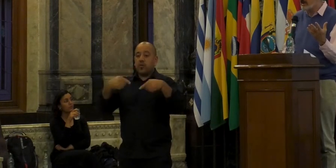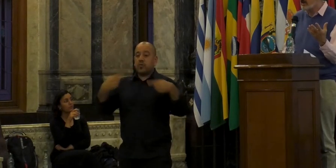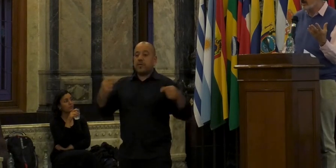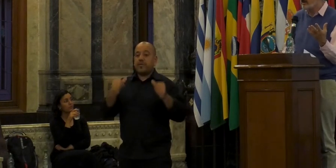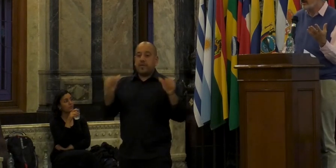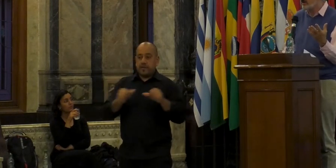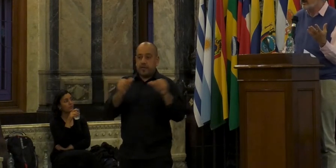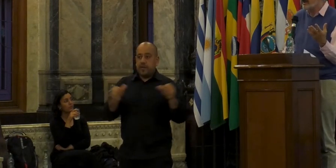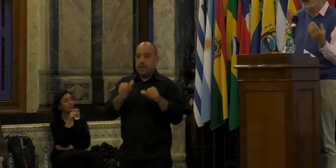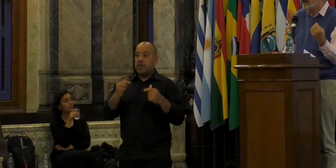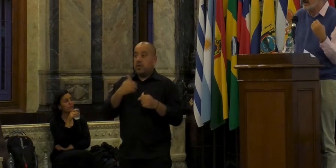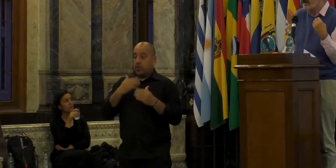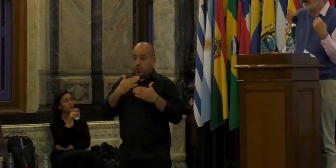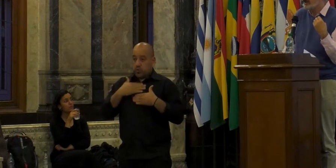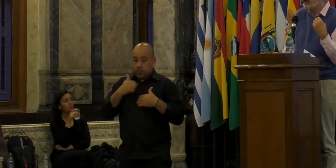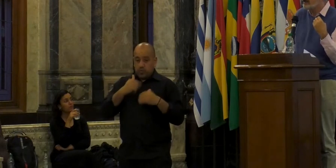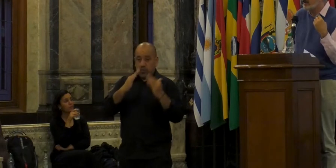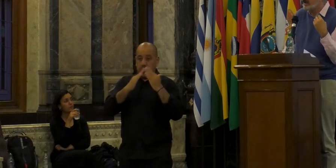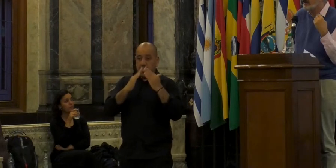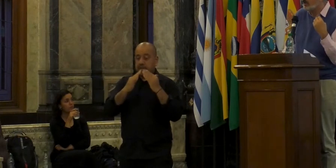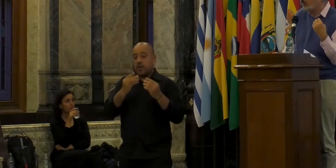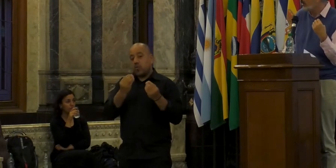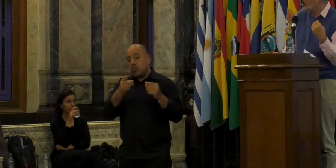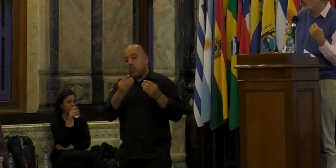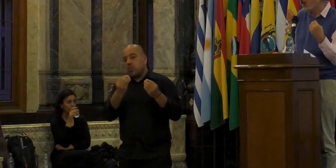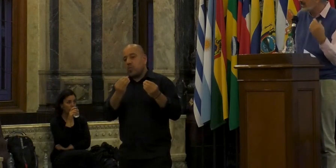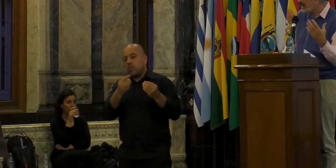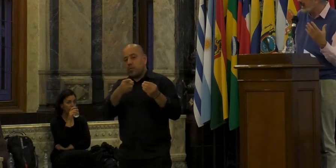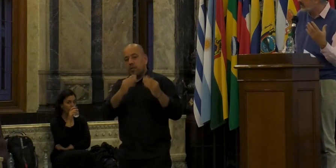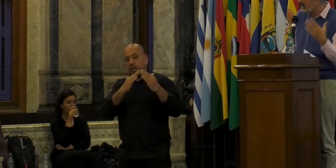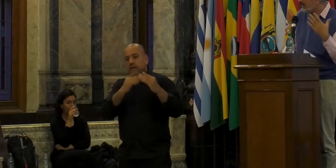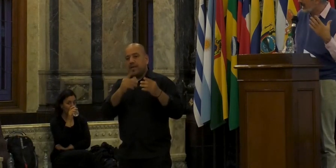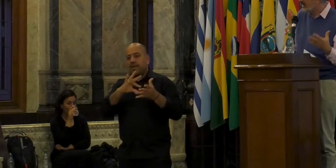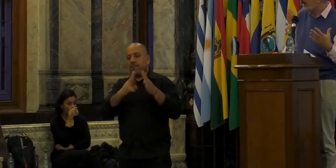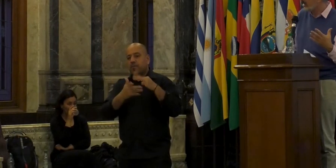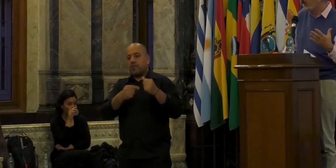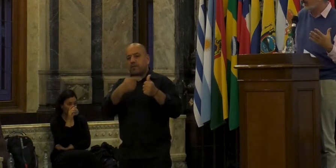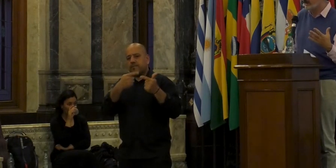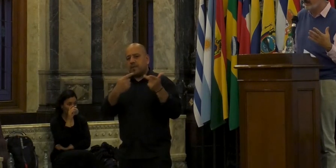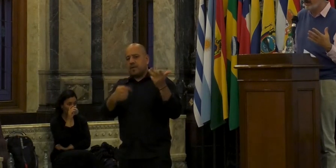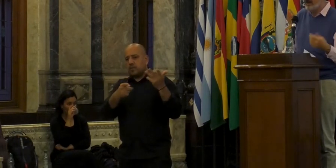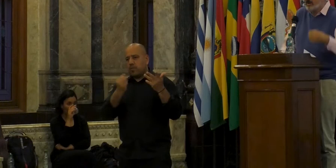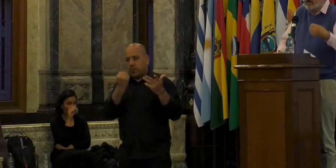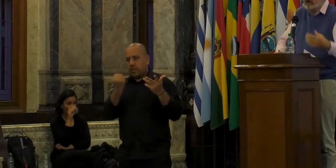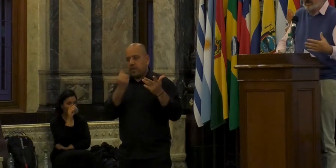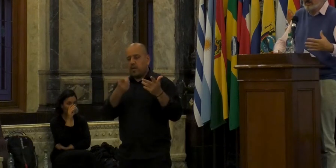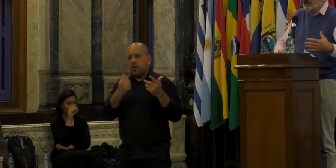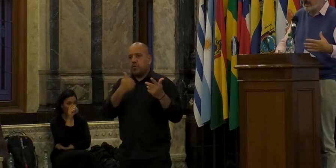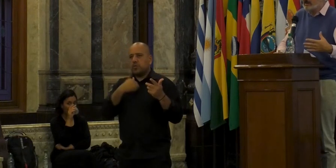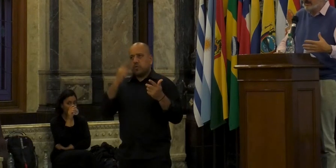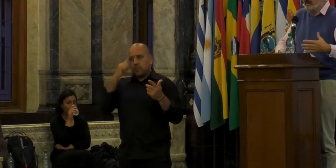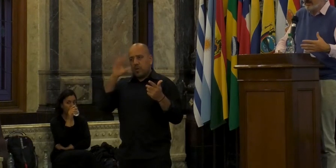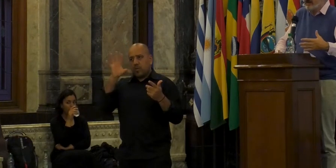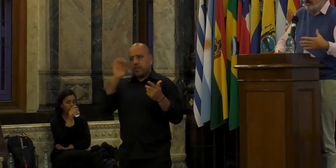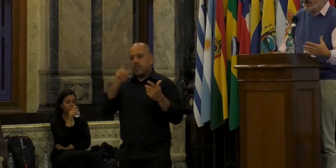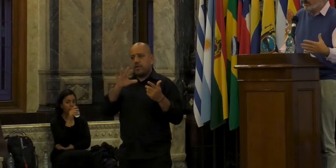los interiores en nuestra casa es siempre etnografía sobre el cómo, sobre las maneras, porque las maneras es lo que importa. Lo que vosotros